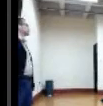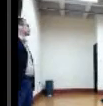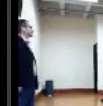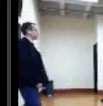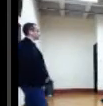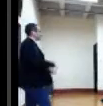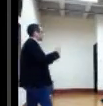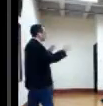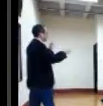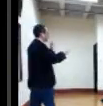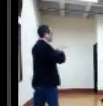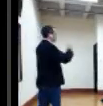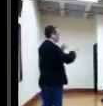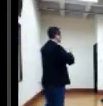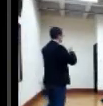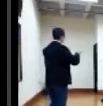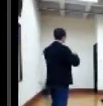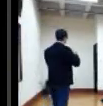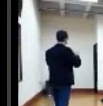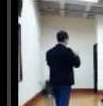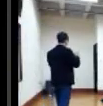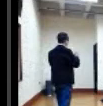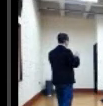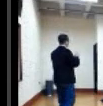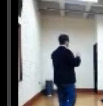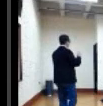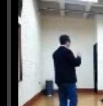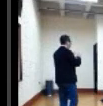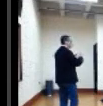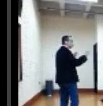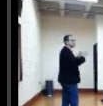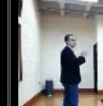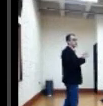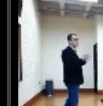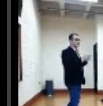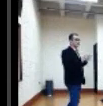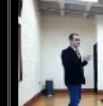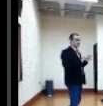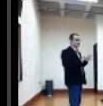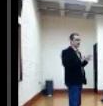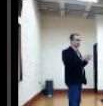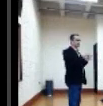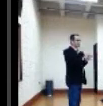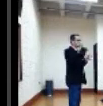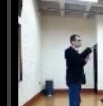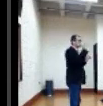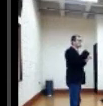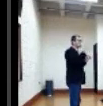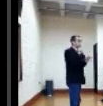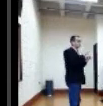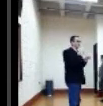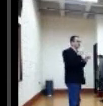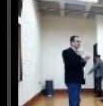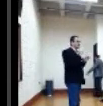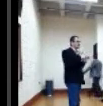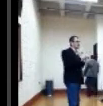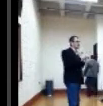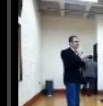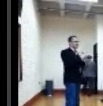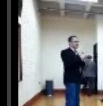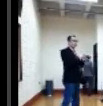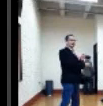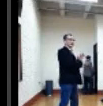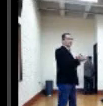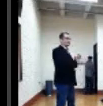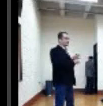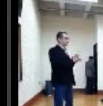a ayudar a esta gente, en la medida de nuestras posibilidades. Claro, bien dice el dicho muy guatemalteco que una golondrina no hace verano, y menos